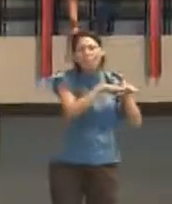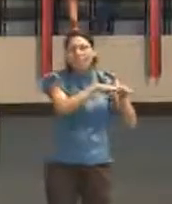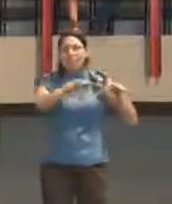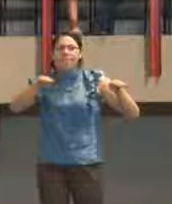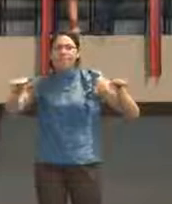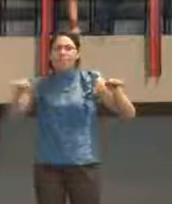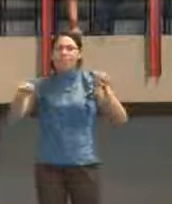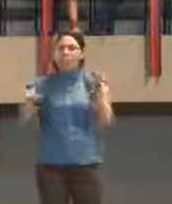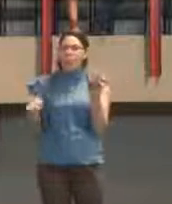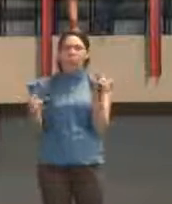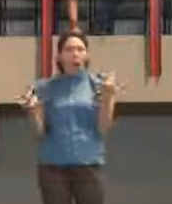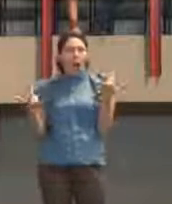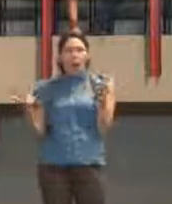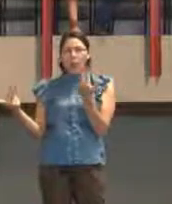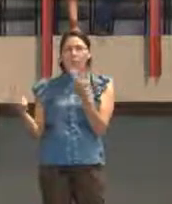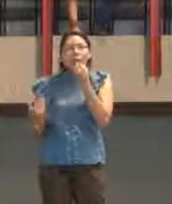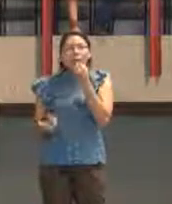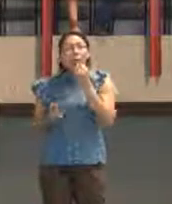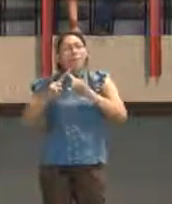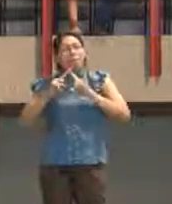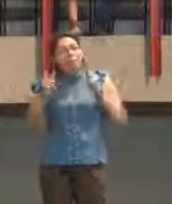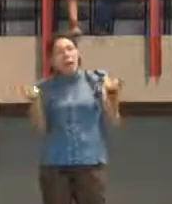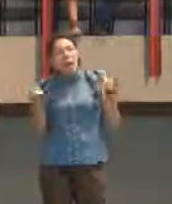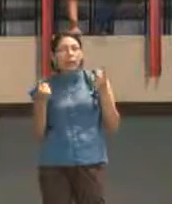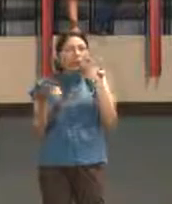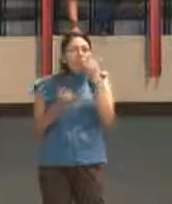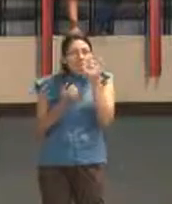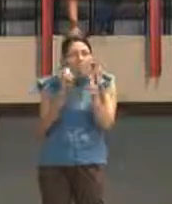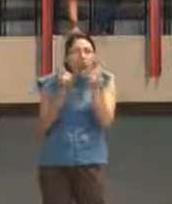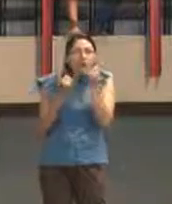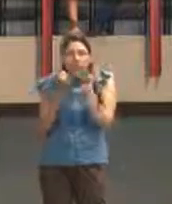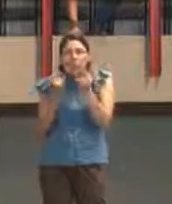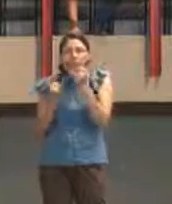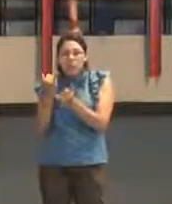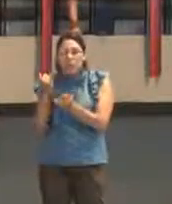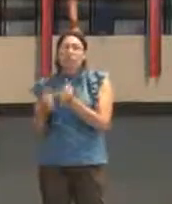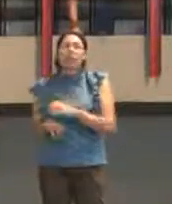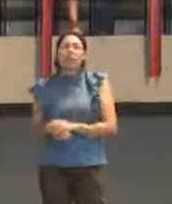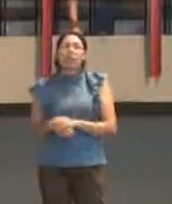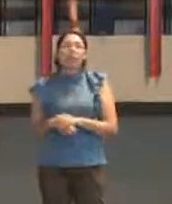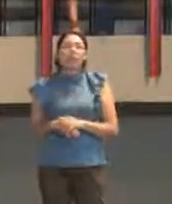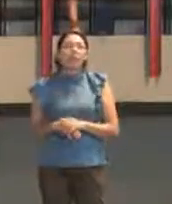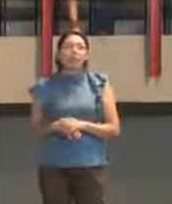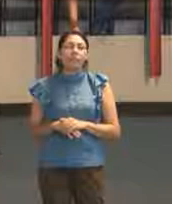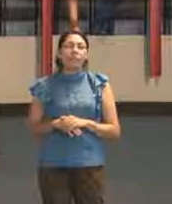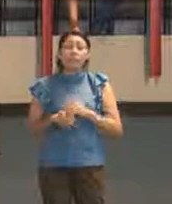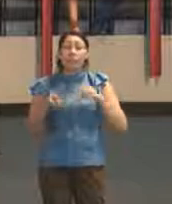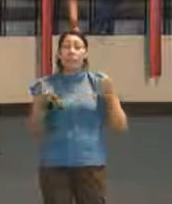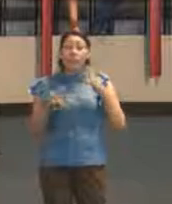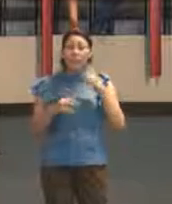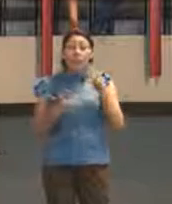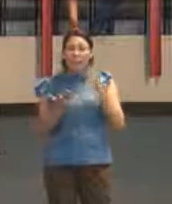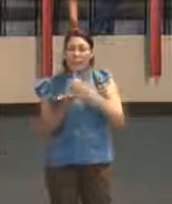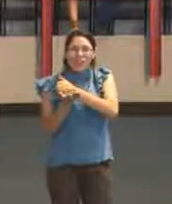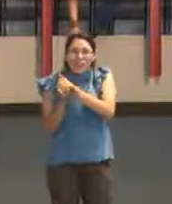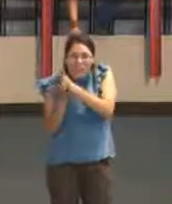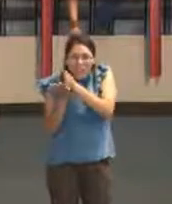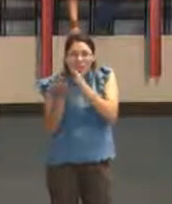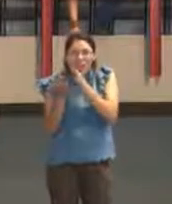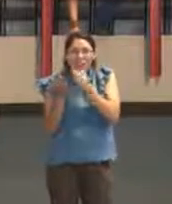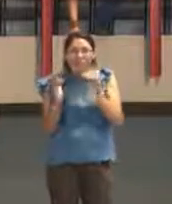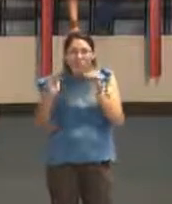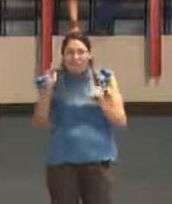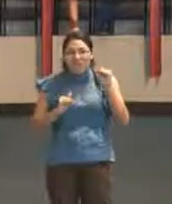em todas. Tá certo? Porque isso demonstraria maior regularidade e o desvio dele era 0. Tudo